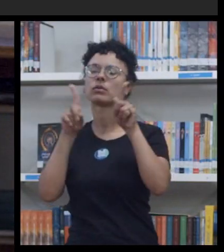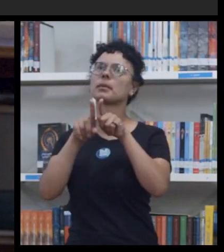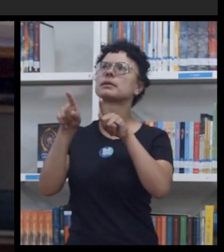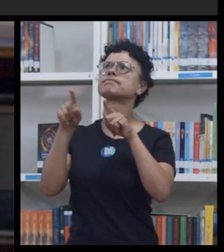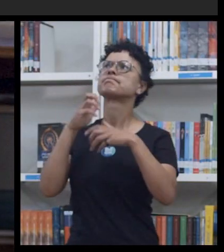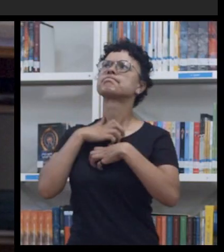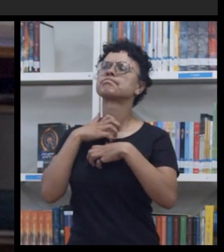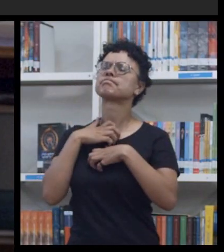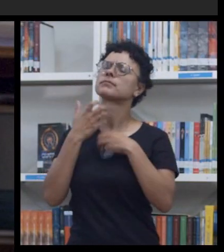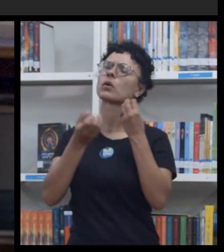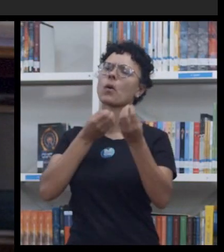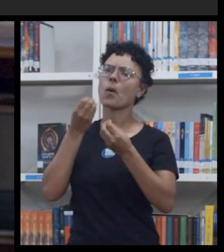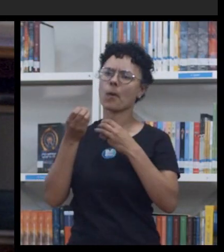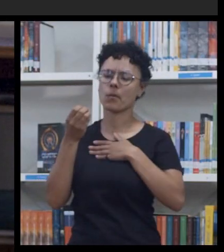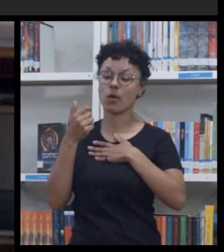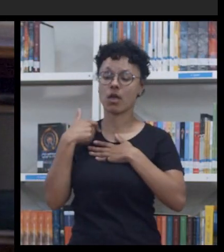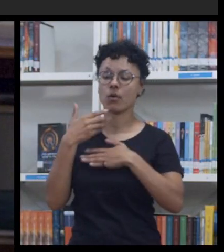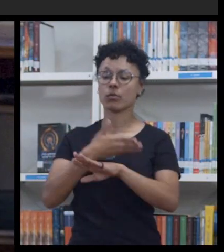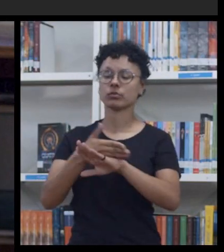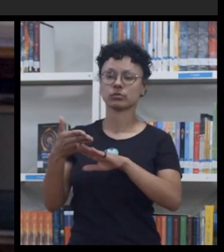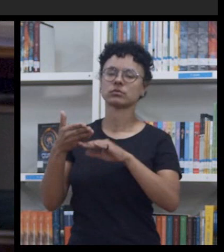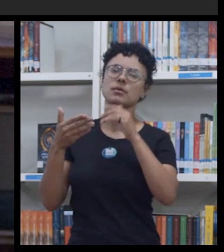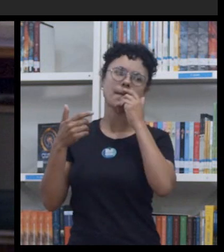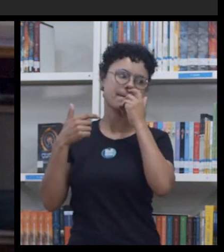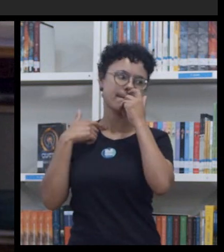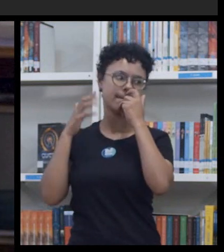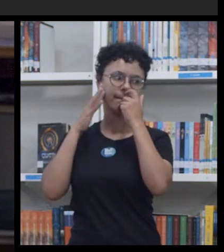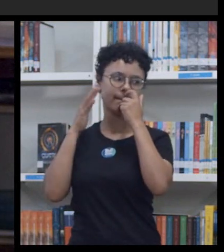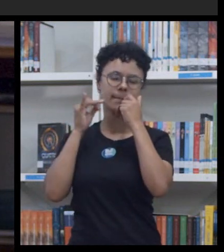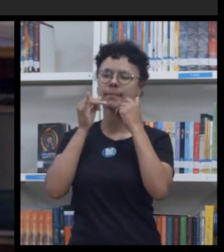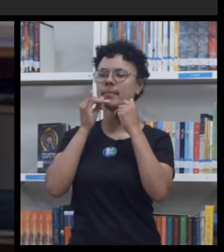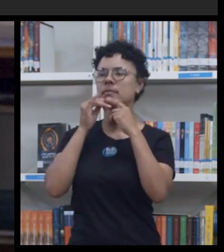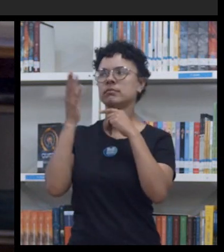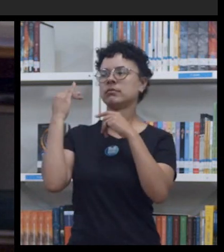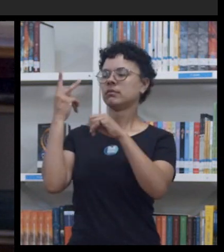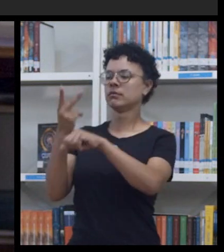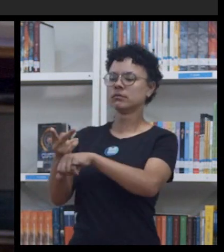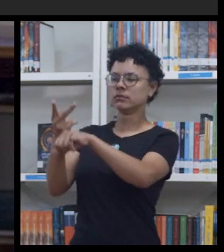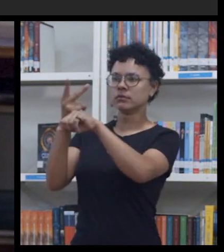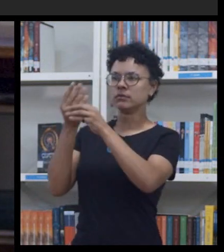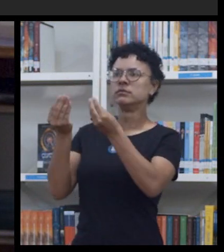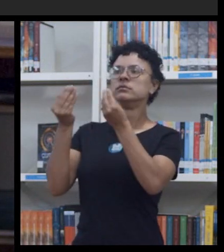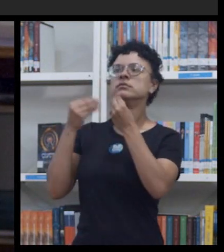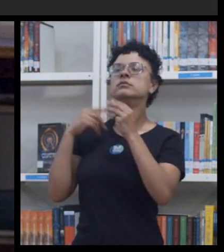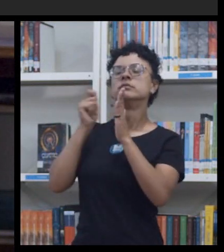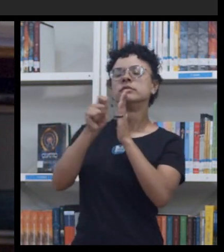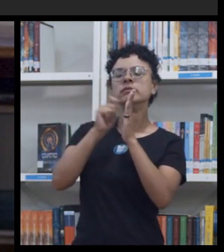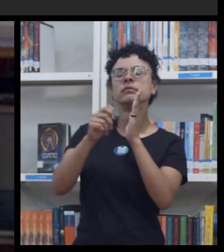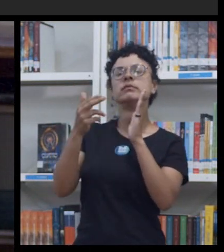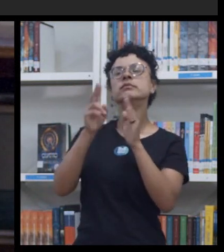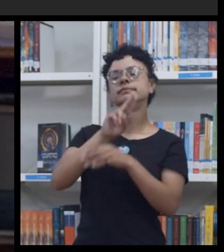atua. Então, isso é uma coisa que eu faço nos meus livros. Eu ganhei um outro prêmio agora, estou escrevendo um livro